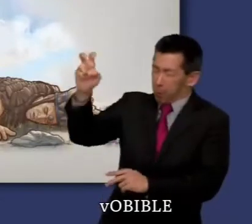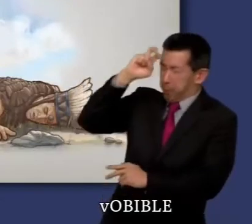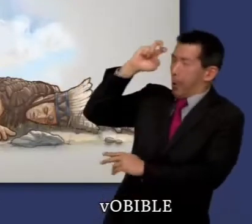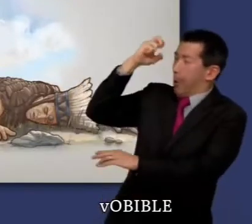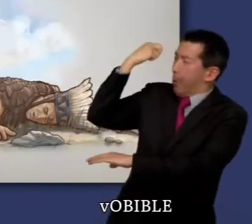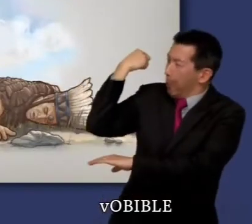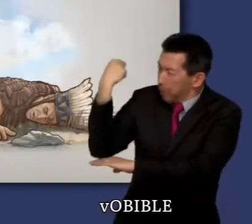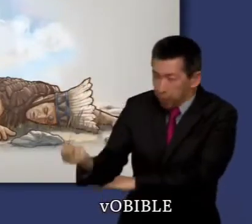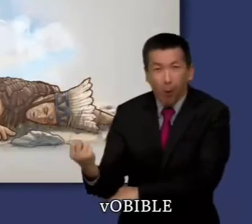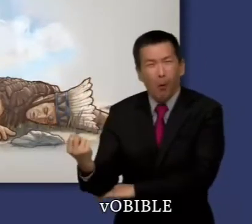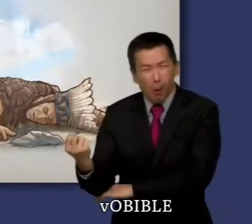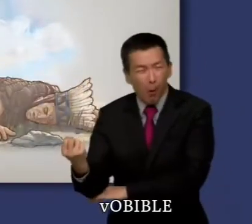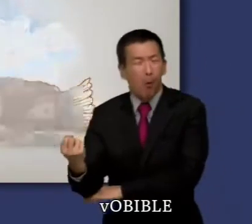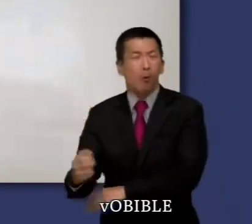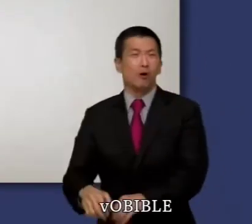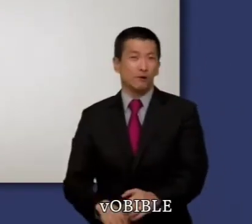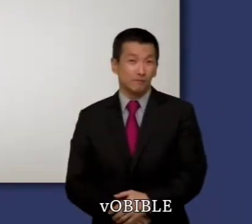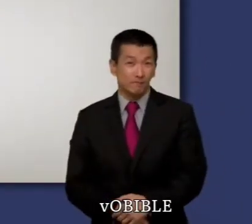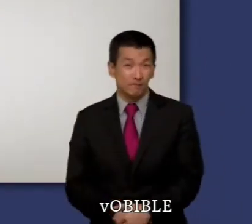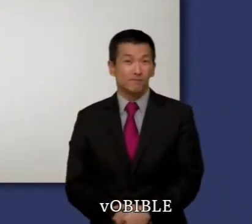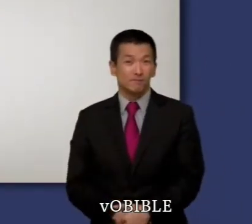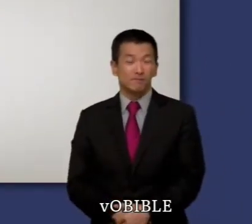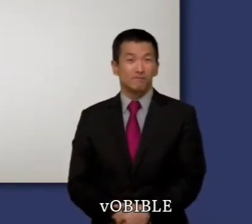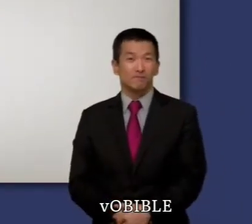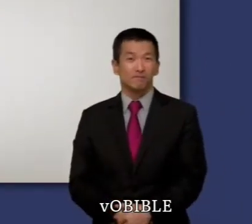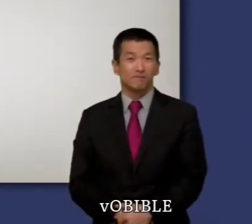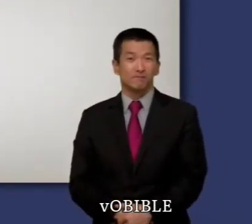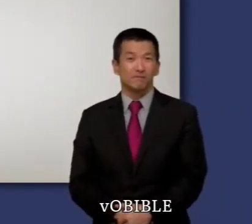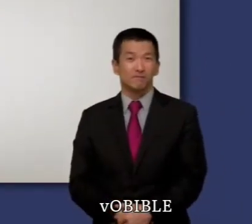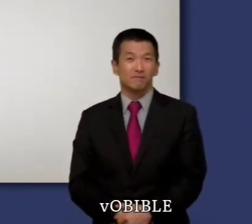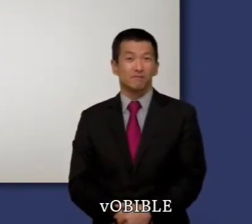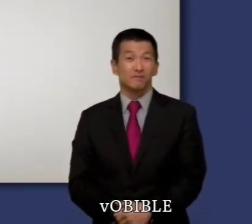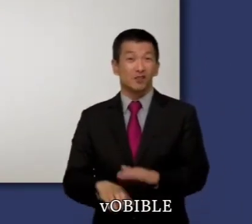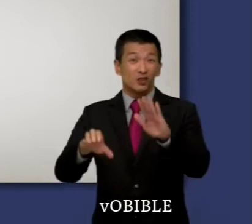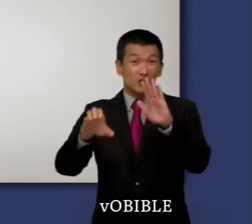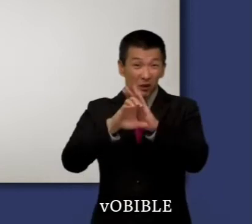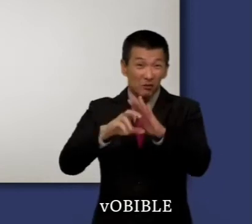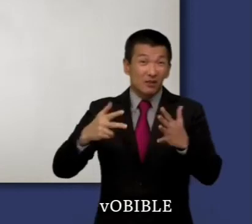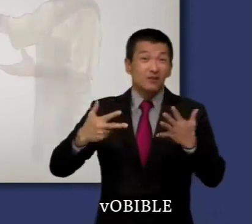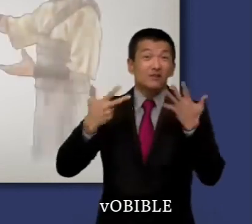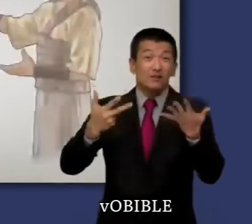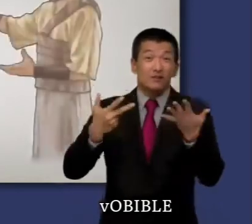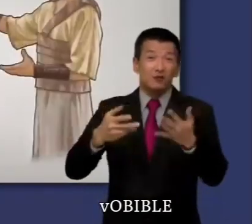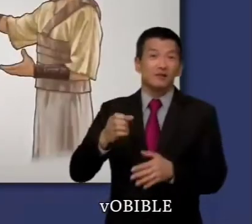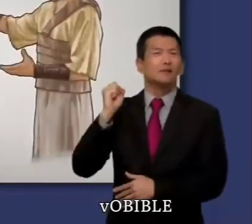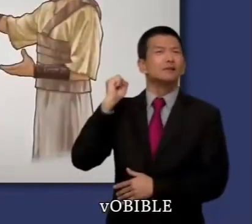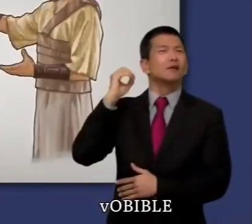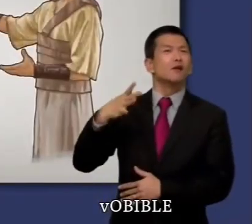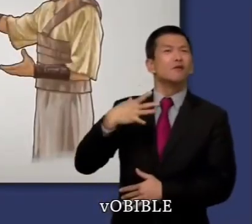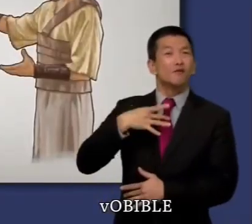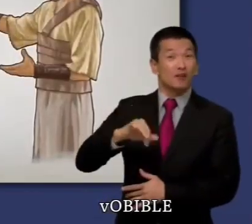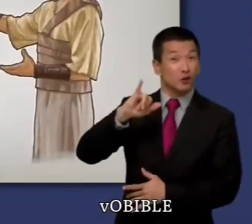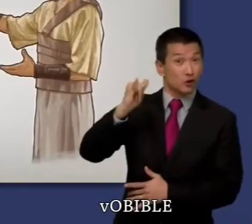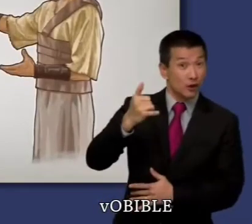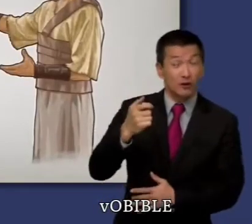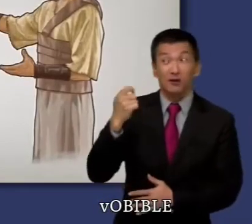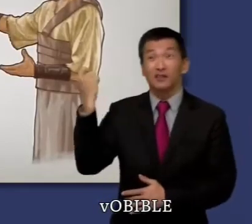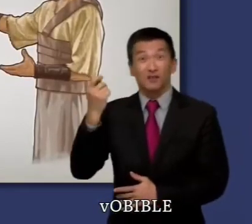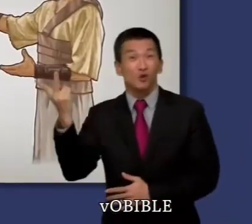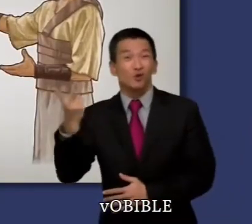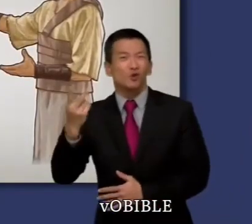Amalécites, mais il désobéit en épargnant le roi Agag et les plus beaux moutons et bovins. « Obéir